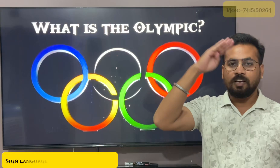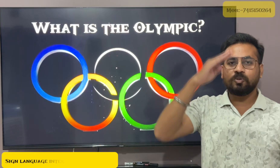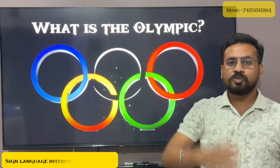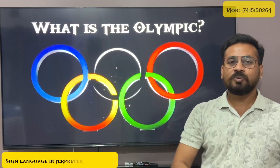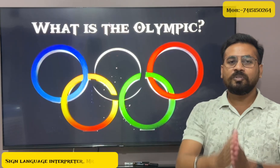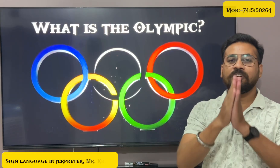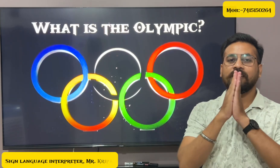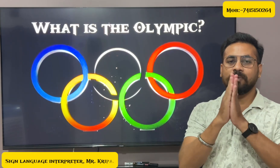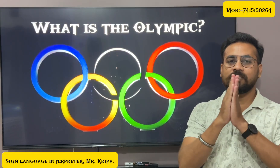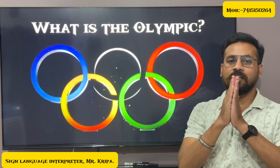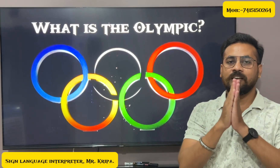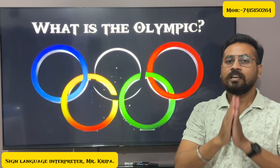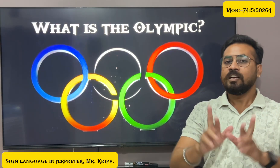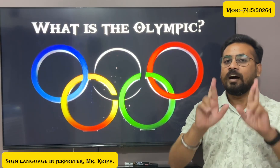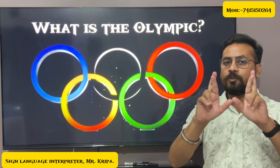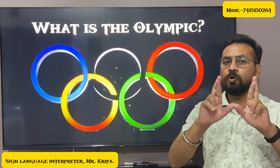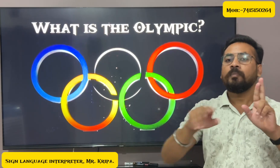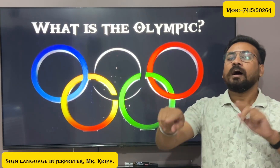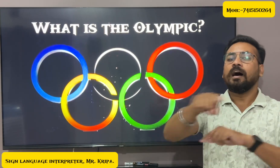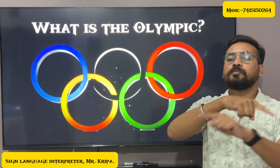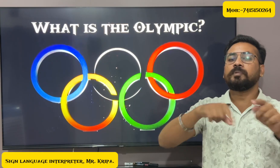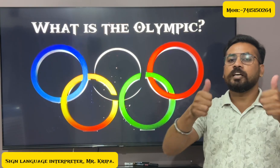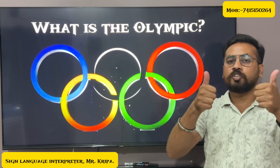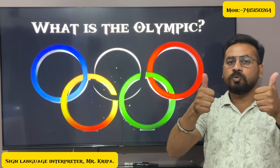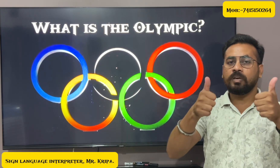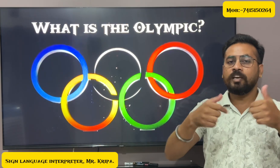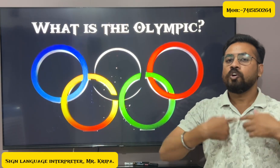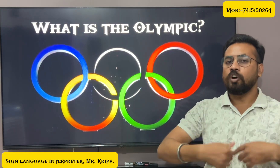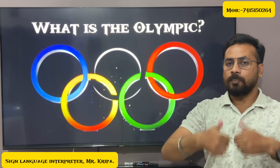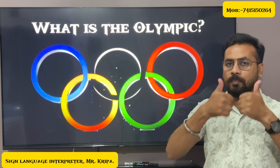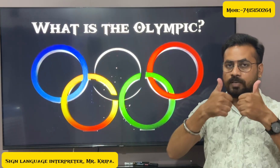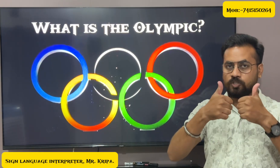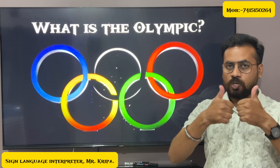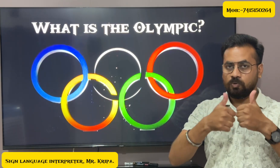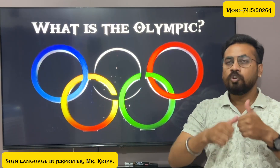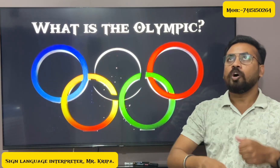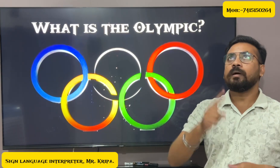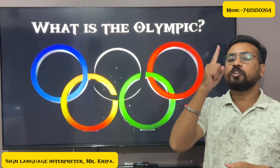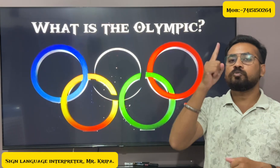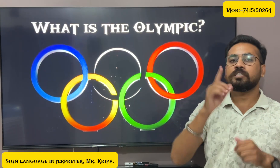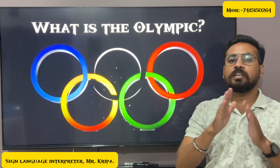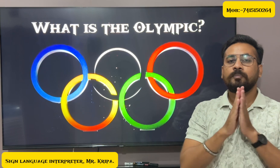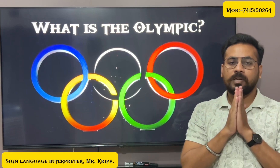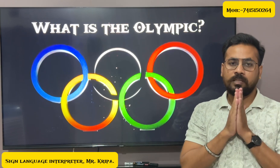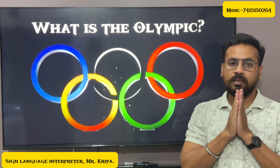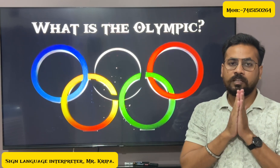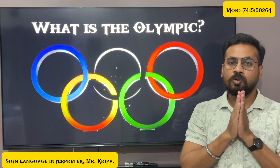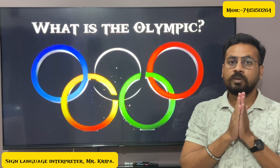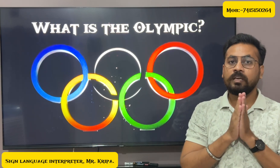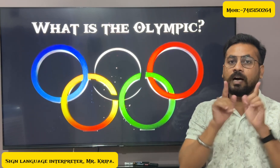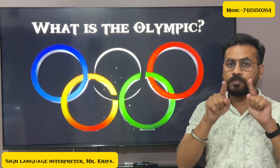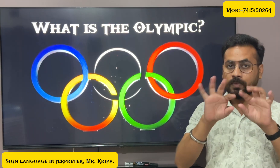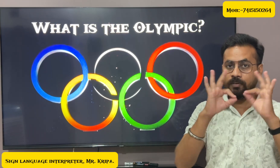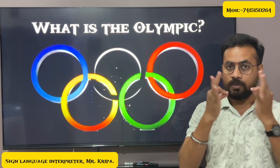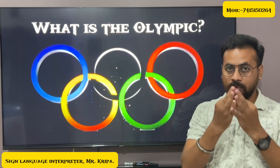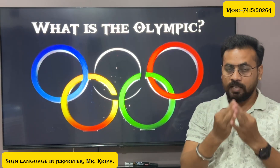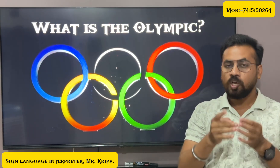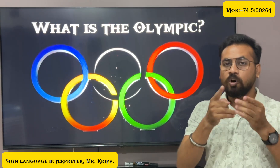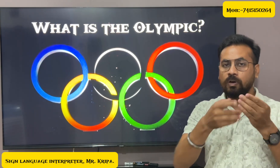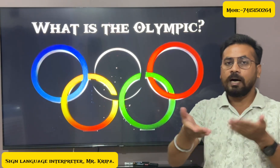हेलो दोस्तों, नमस्कार। आई होप आप सभी अच्छे होंगे और मैं भी अच्छा हूँ और मैं ईश्वर से प्रार्थना करता हूँ कि आप सभी की फैमिली और आप